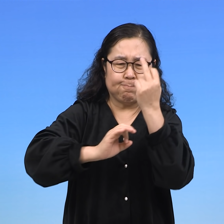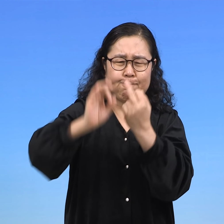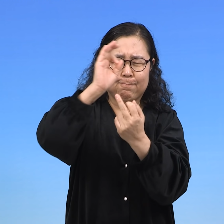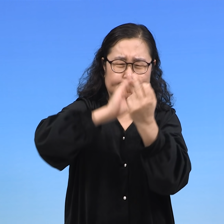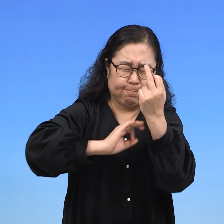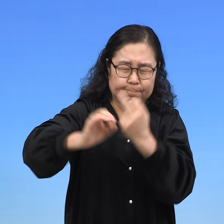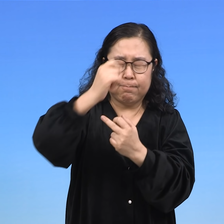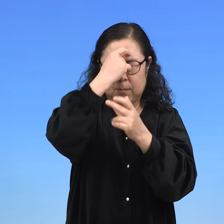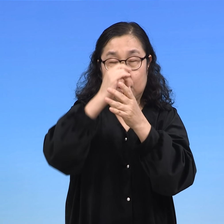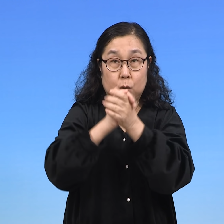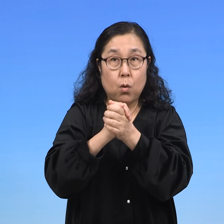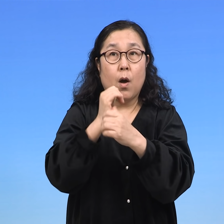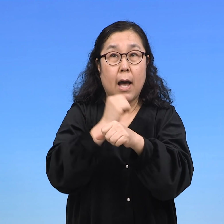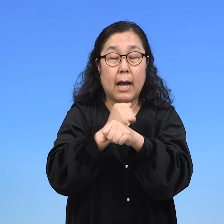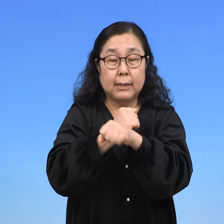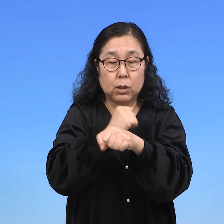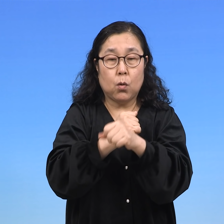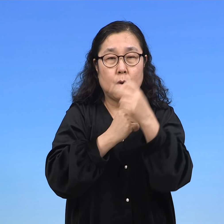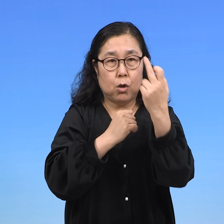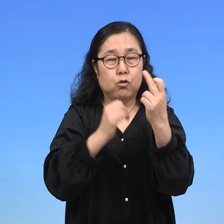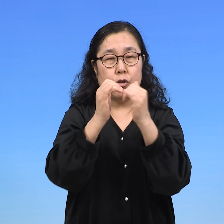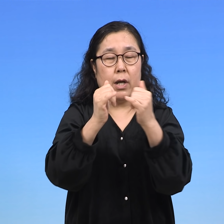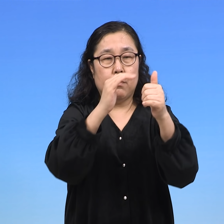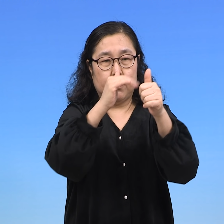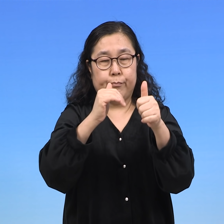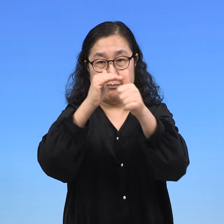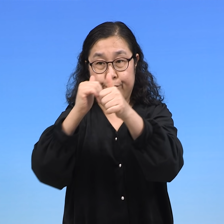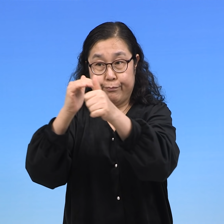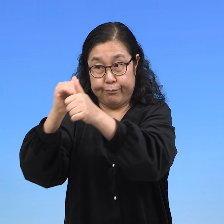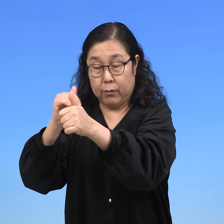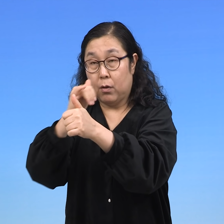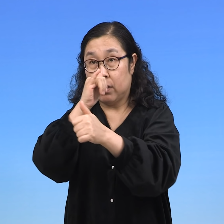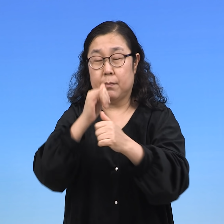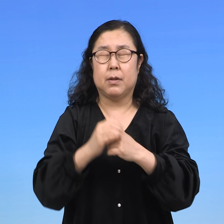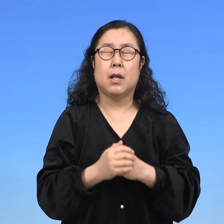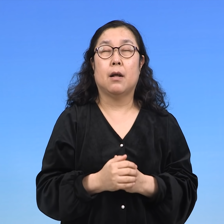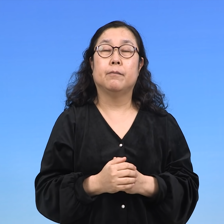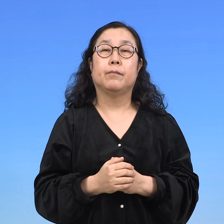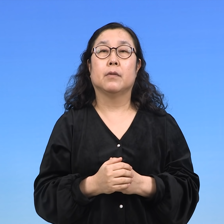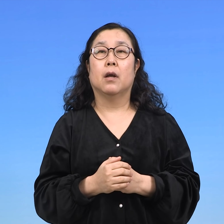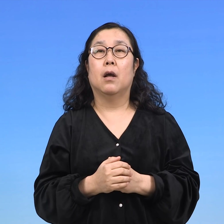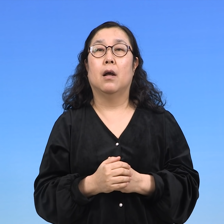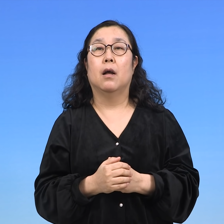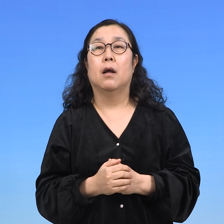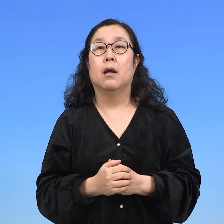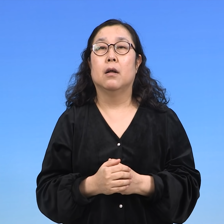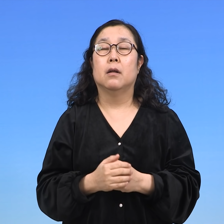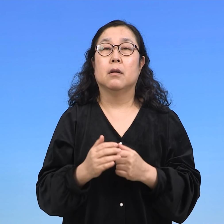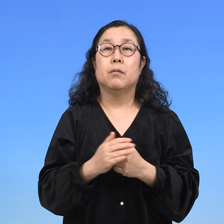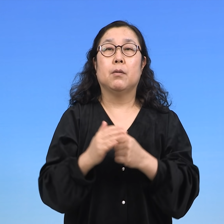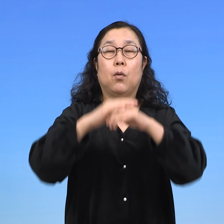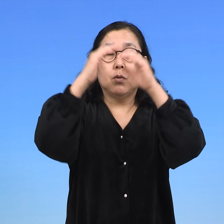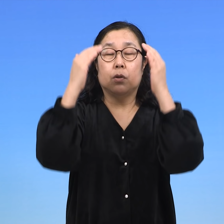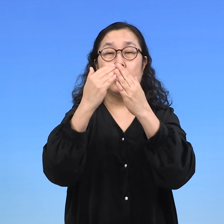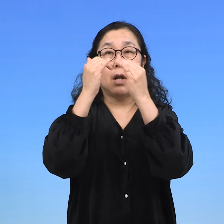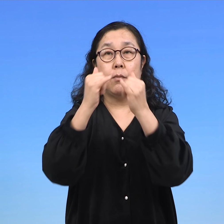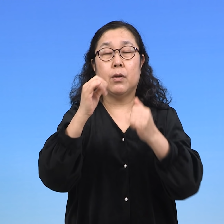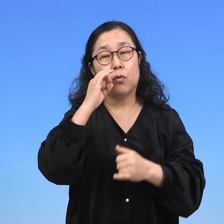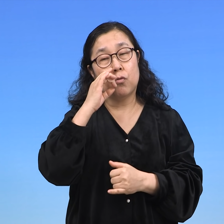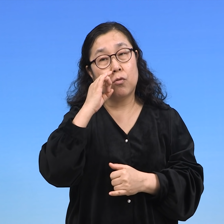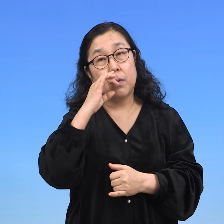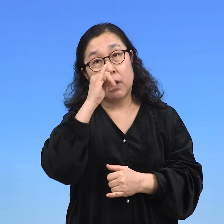집중하시면서 12명의 제자들을 주님이 부르고 계신다는 겁니다. 그렇기 때문에 참 모든 분들이 궁금한 게